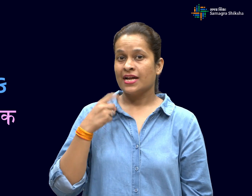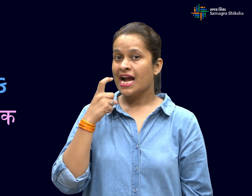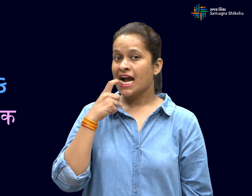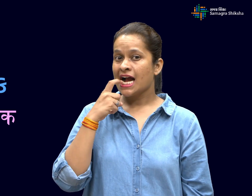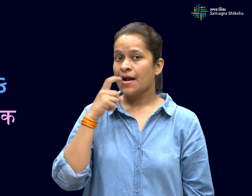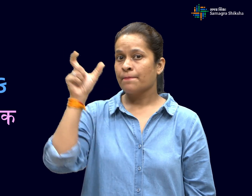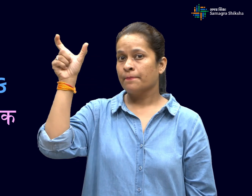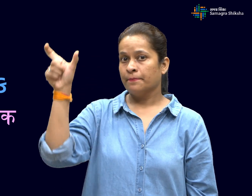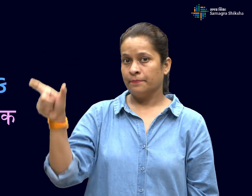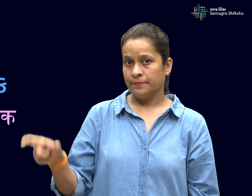દંત ચિકિત્સક,